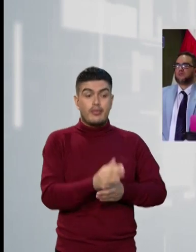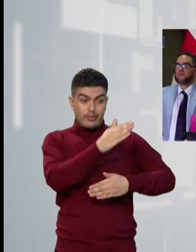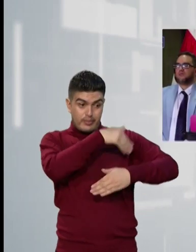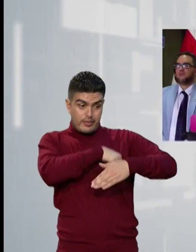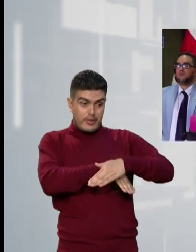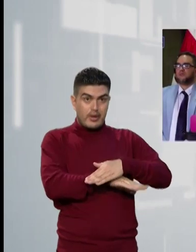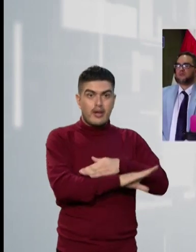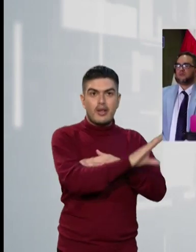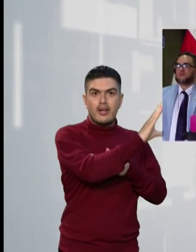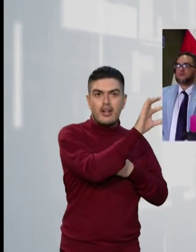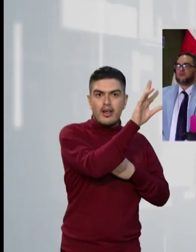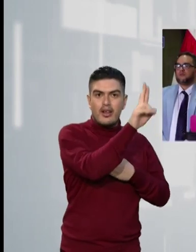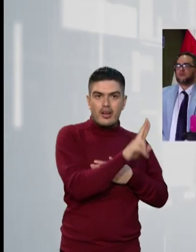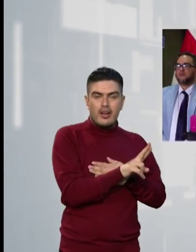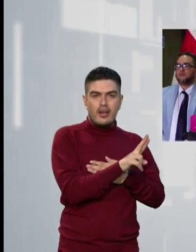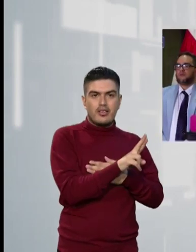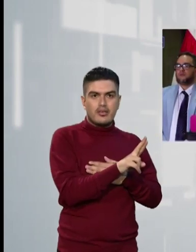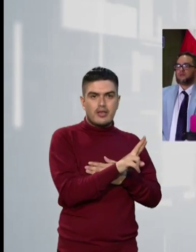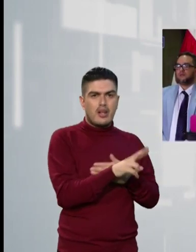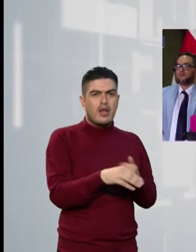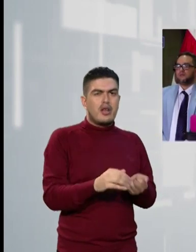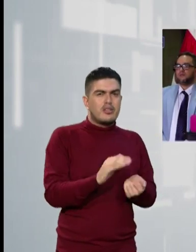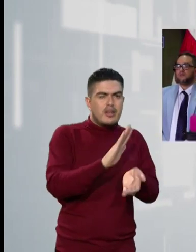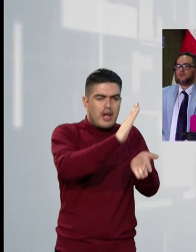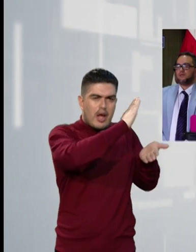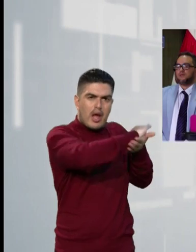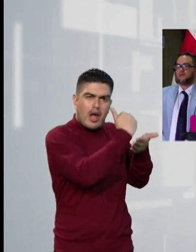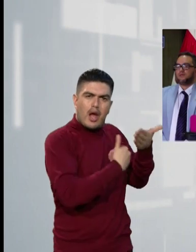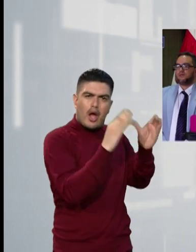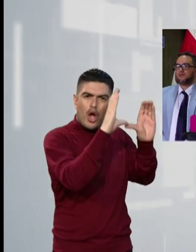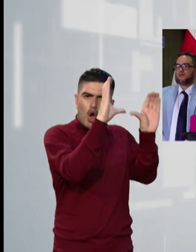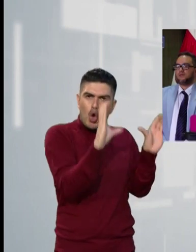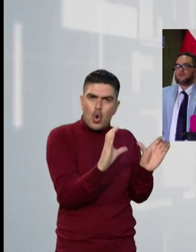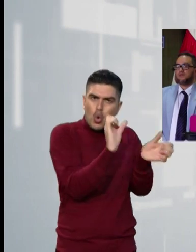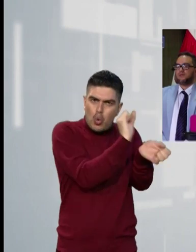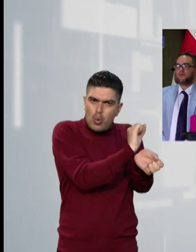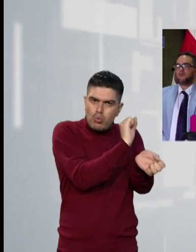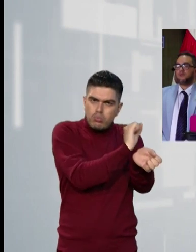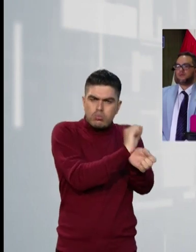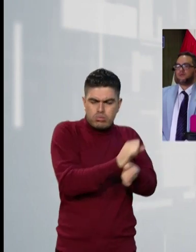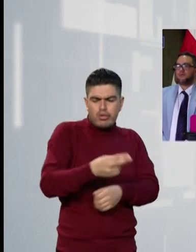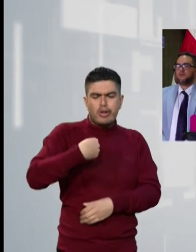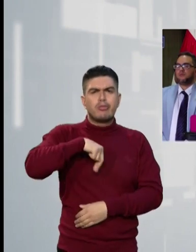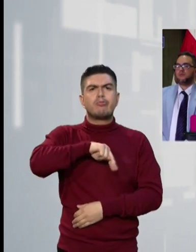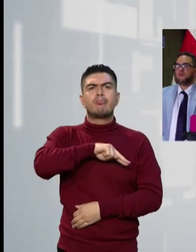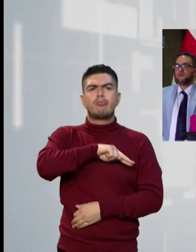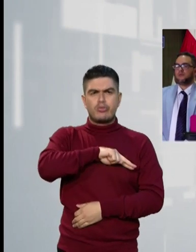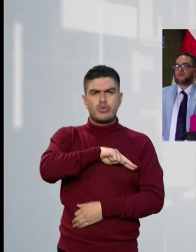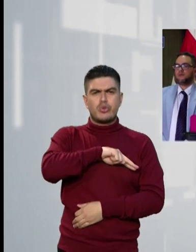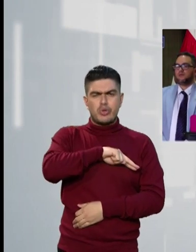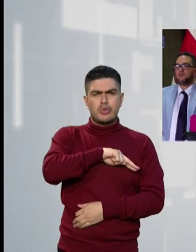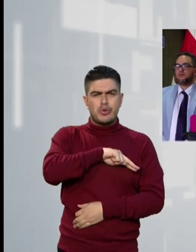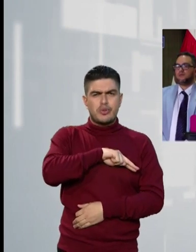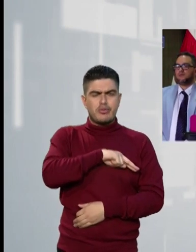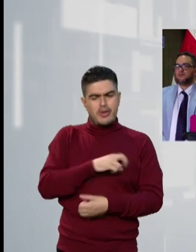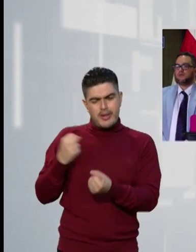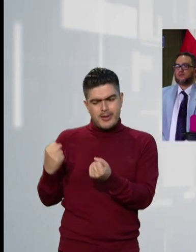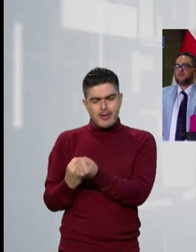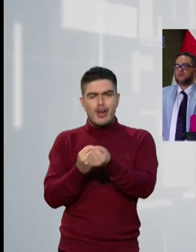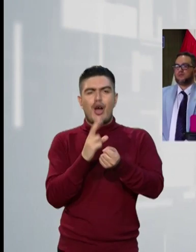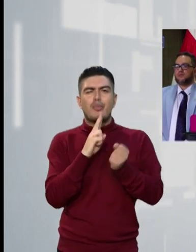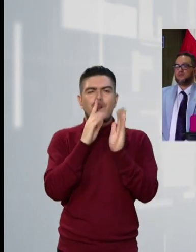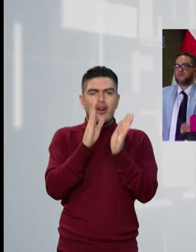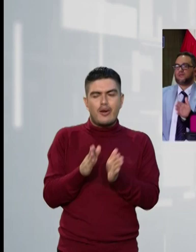la hoja de antecedentes policiales Por lo cual como gobierno haremos todo lo posible para que el trámite sea rápido sea